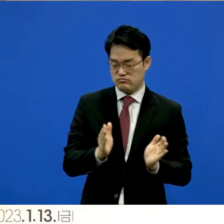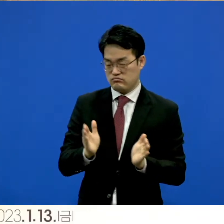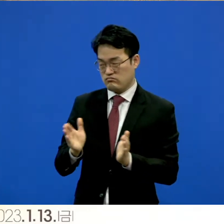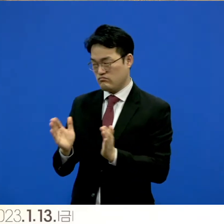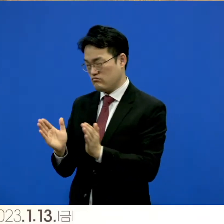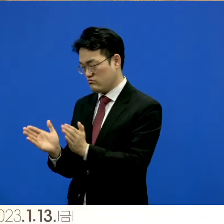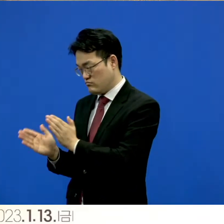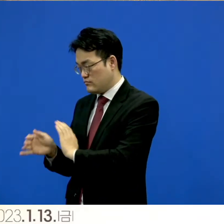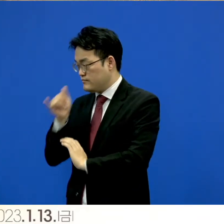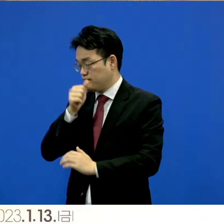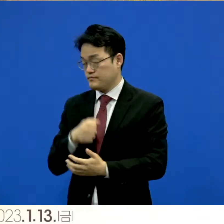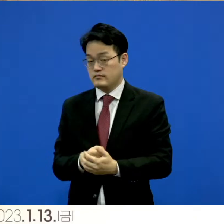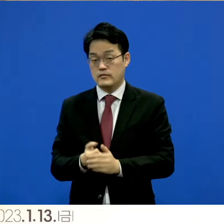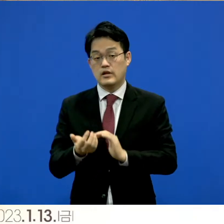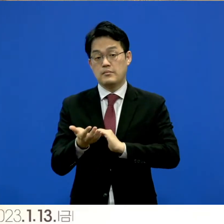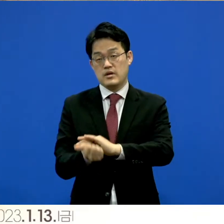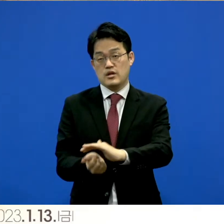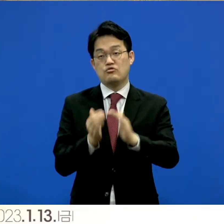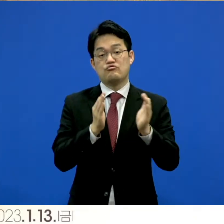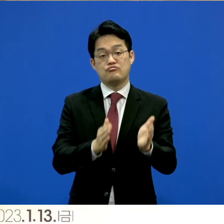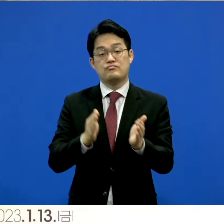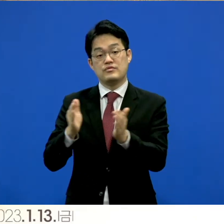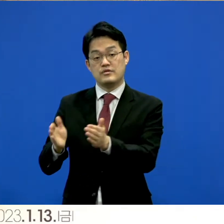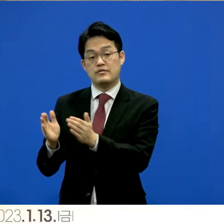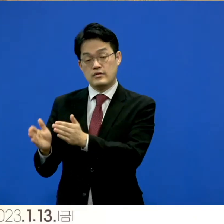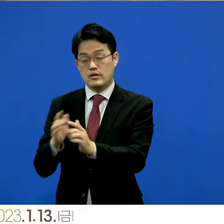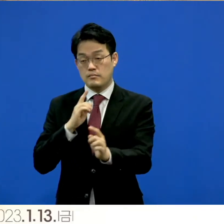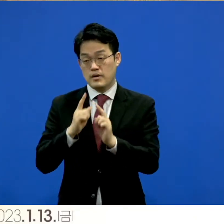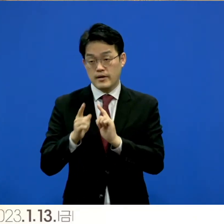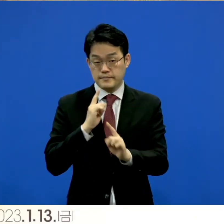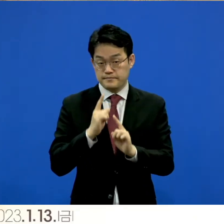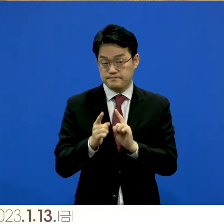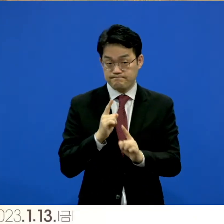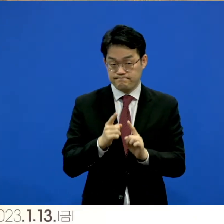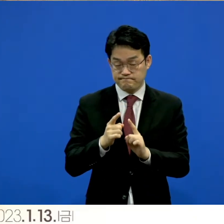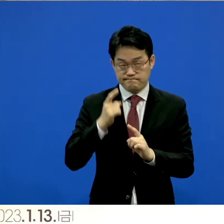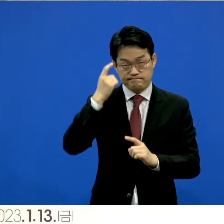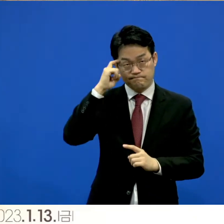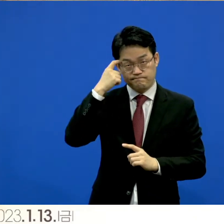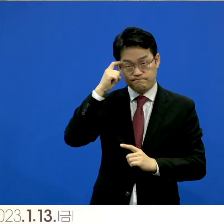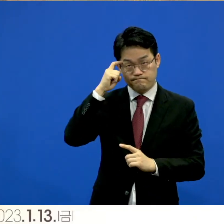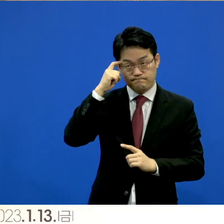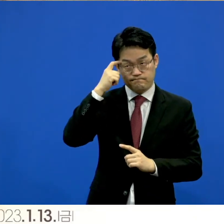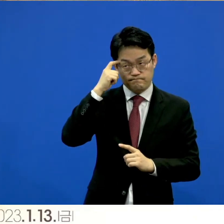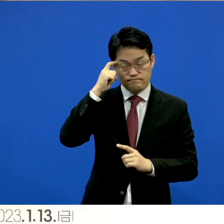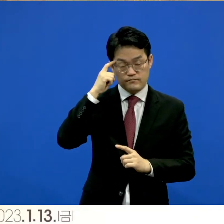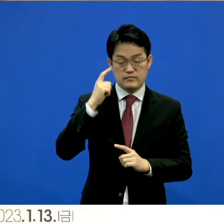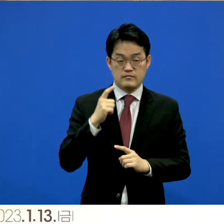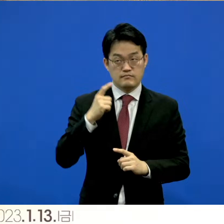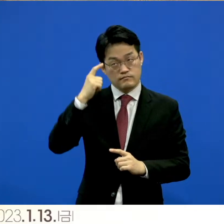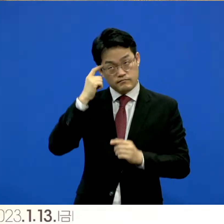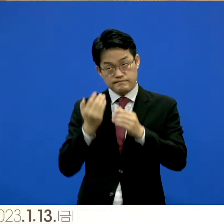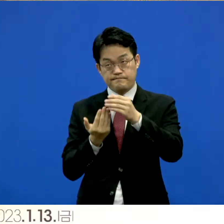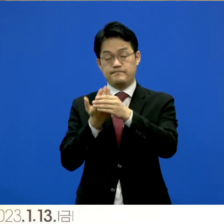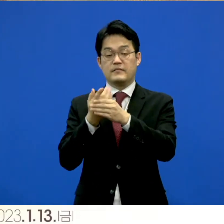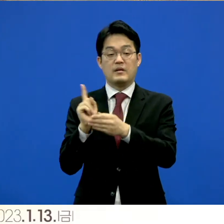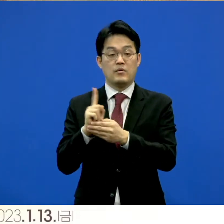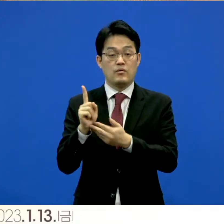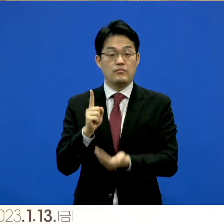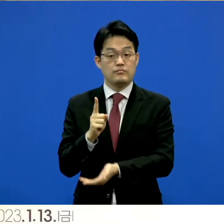자, 이 미리 준비되었다는 말을 들으면 우리는 익숙한 그림이 나오죠. 창세기